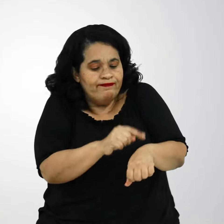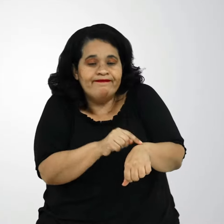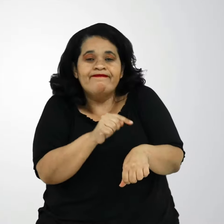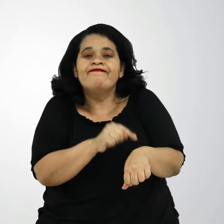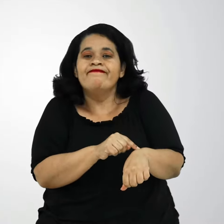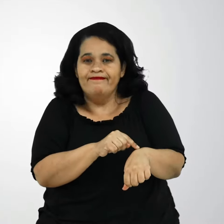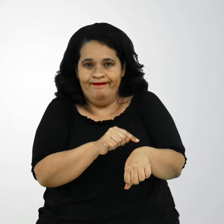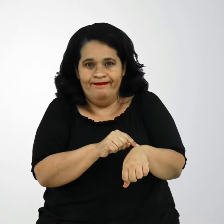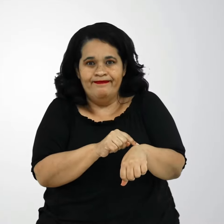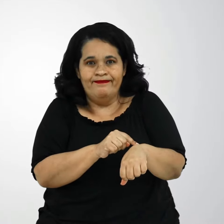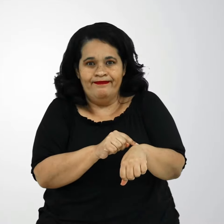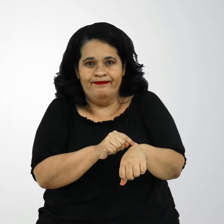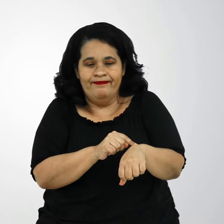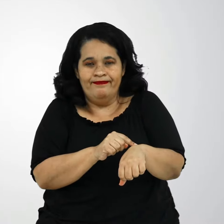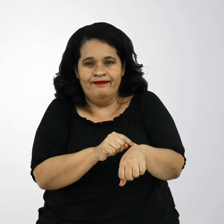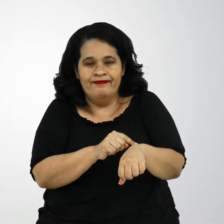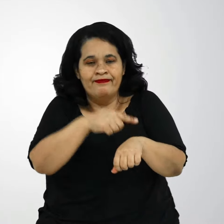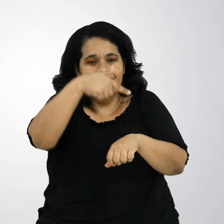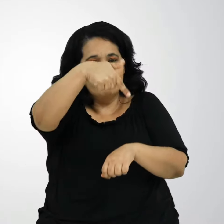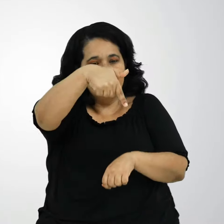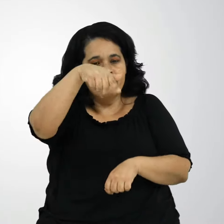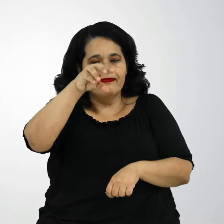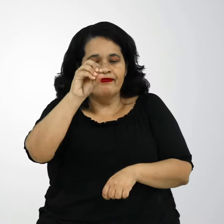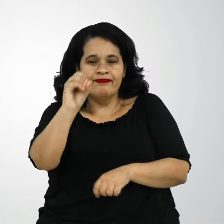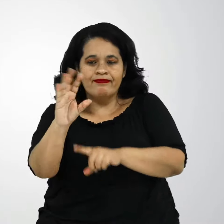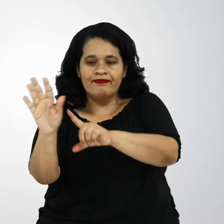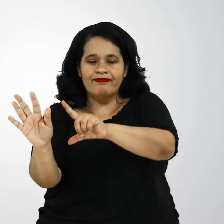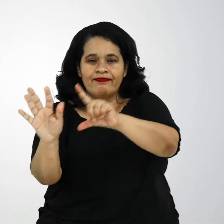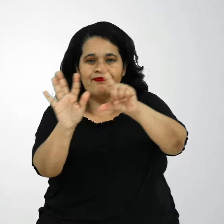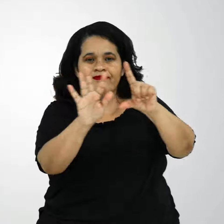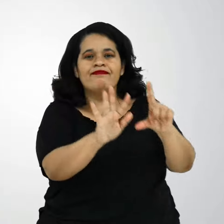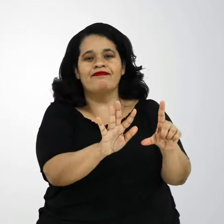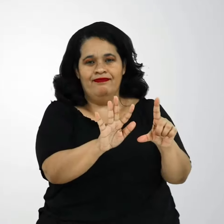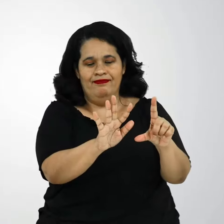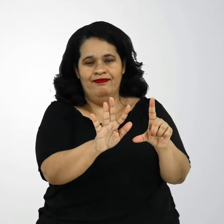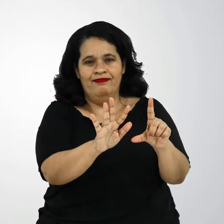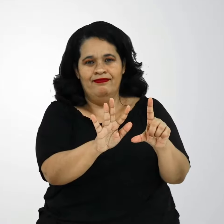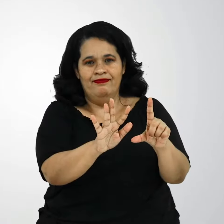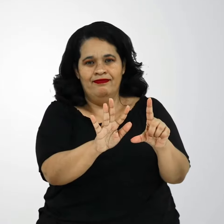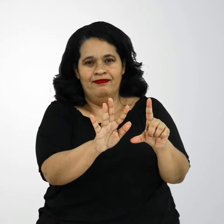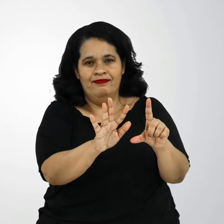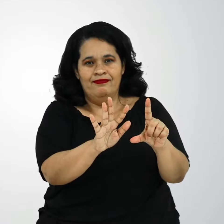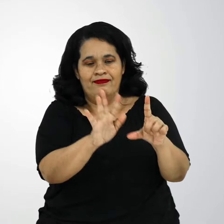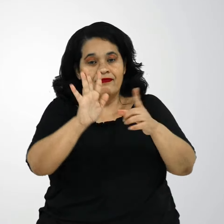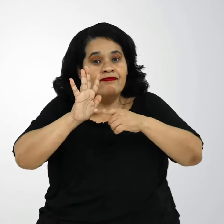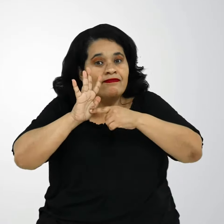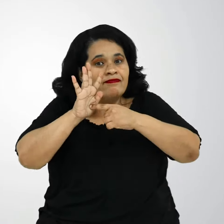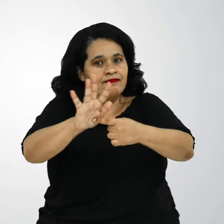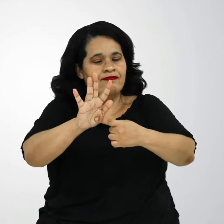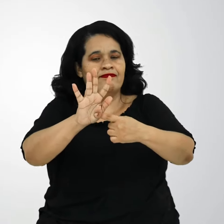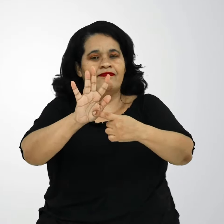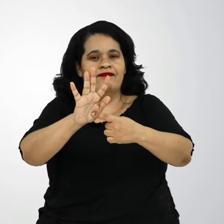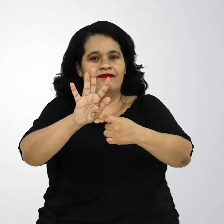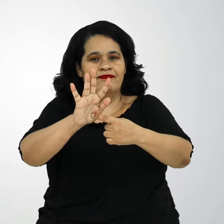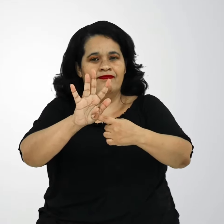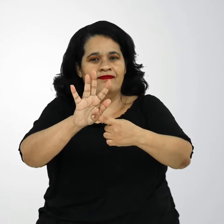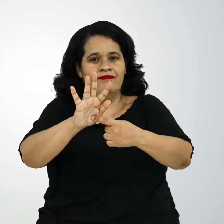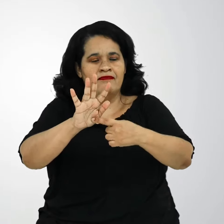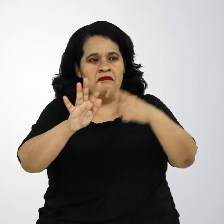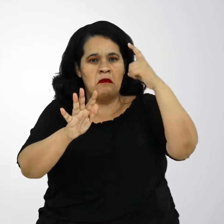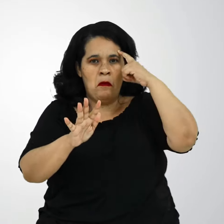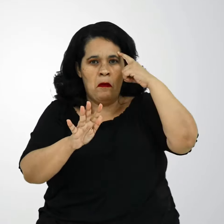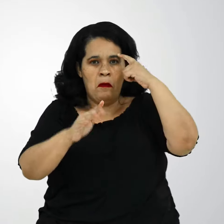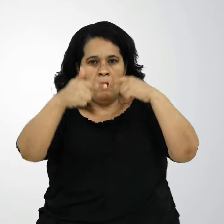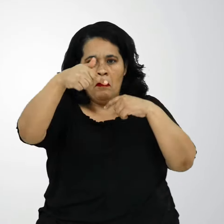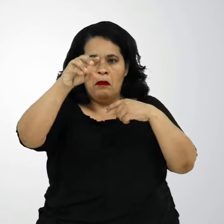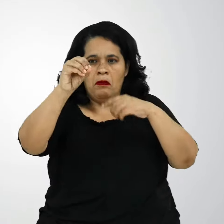aí ele apresenta. 70 semanas estão decretadas. Já estão determinadas. Não é nem menos